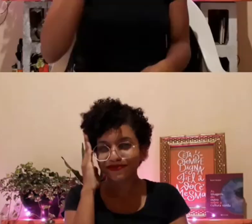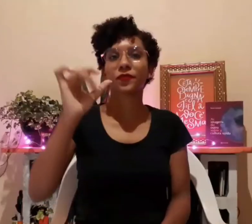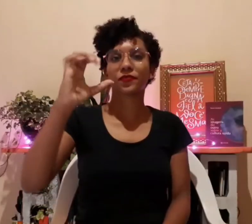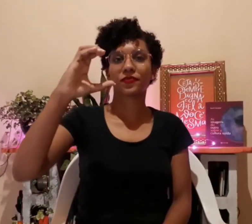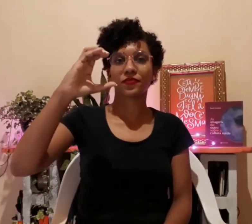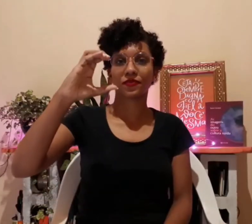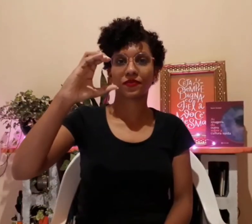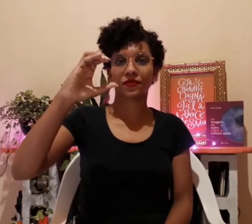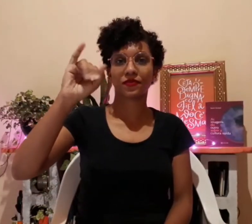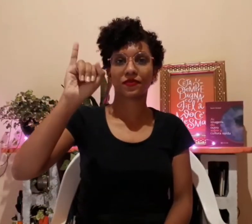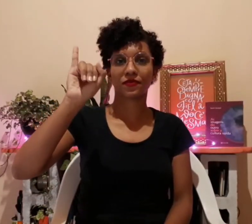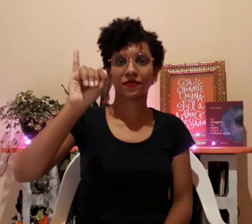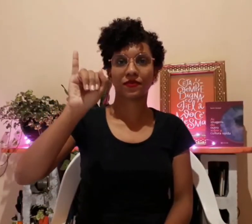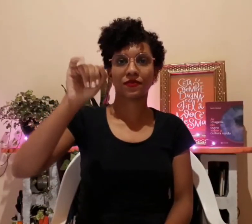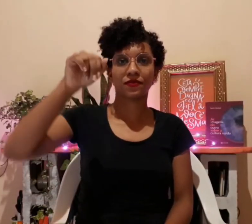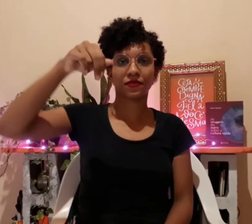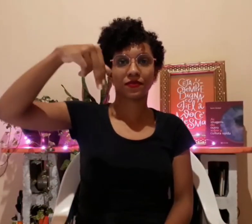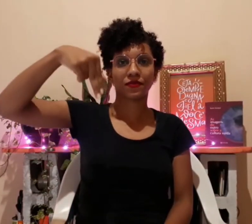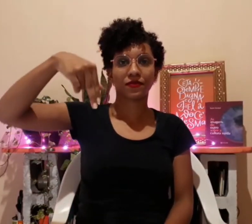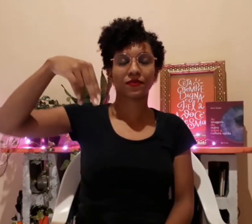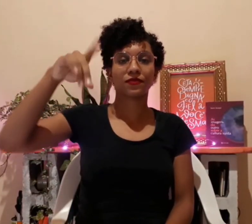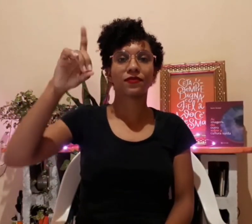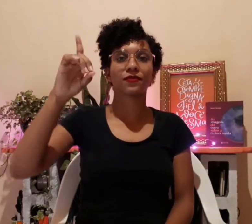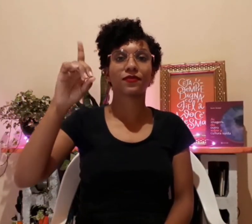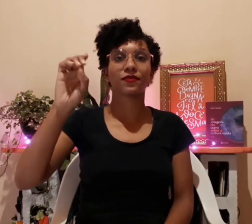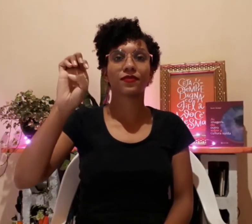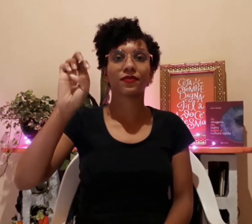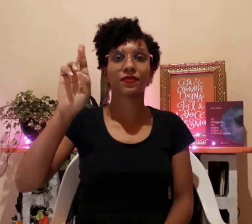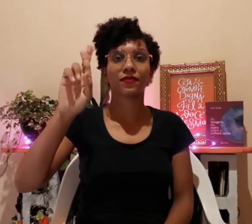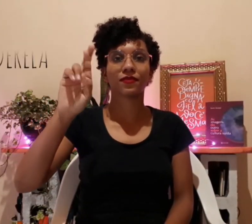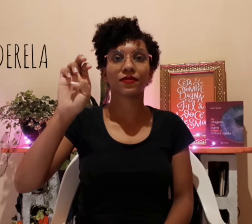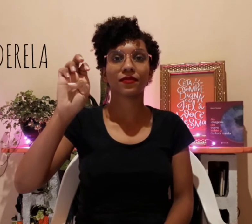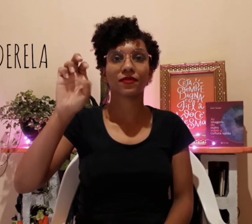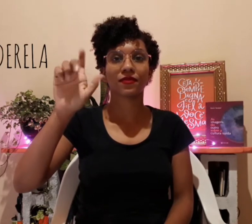Entendido? Ok. Cinderela, você já conhece, né?